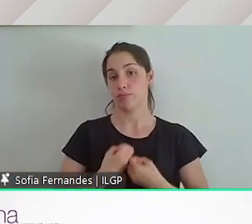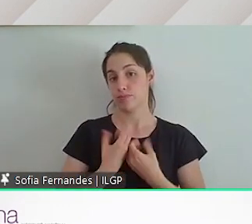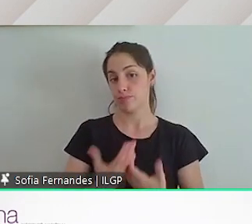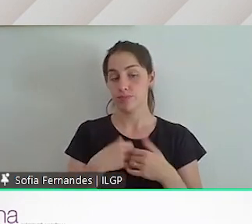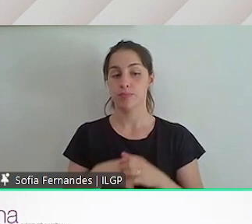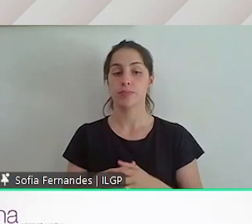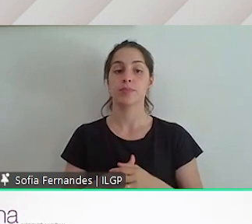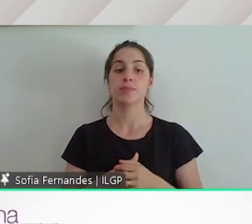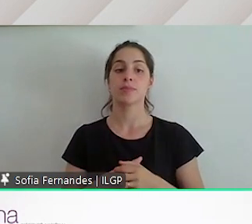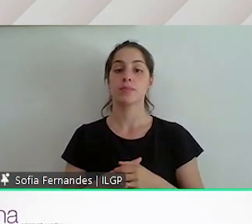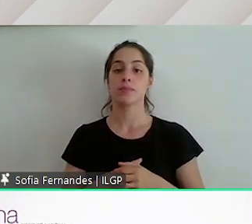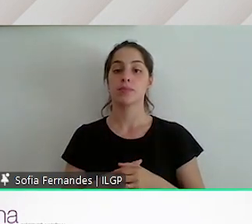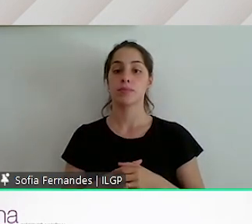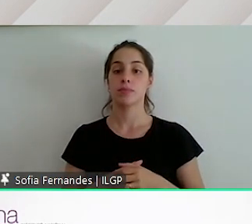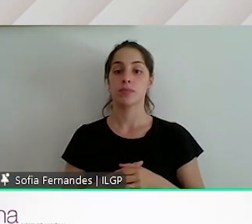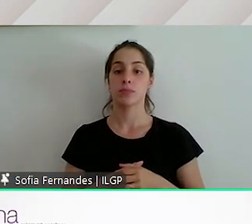quanto